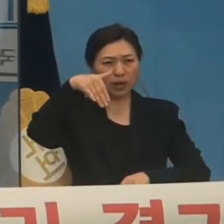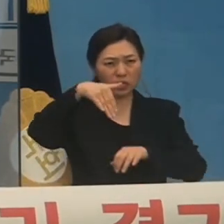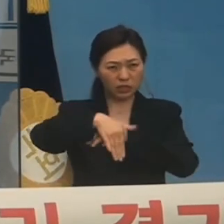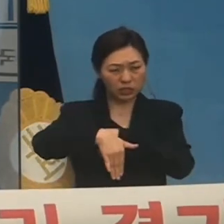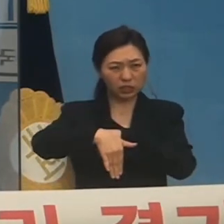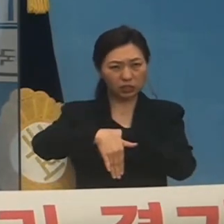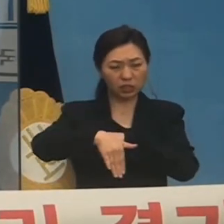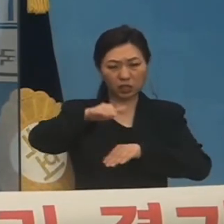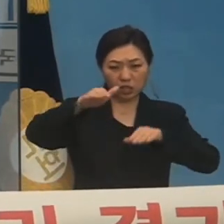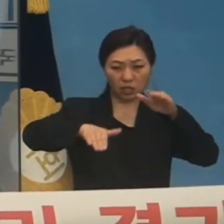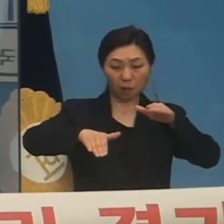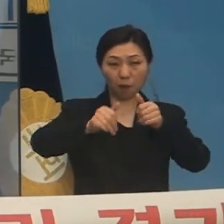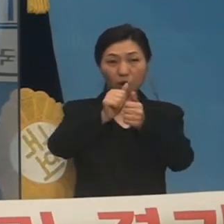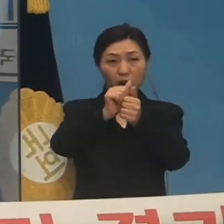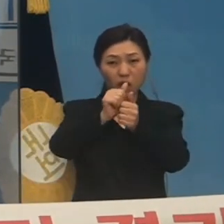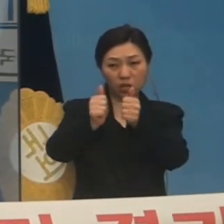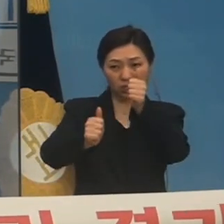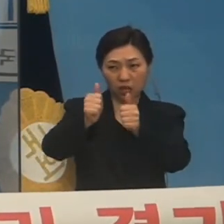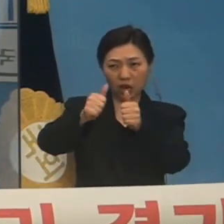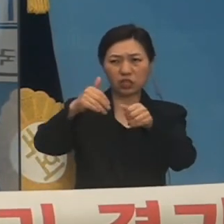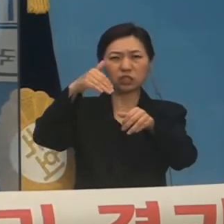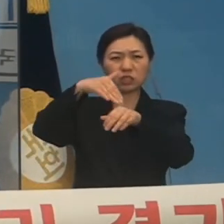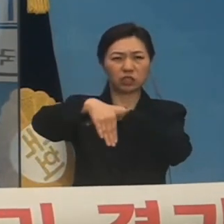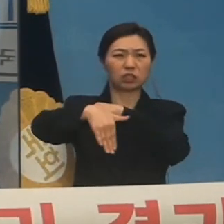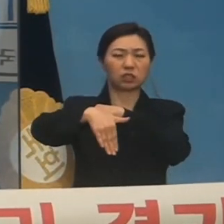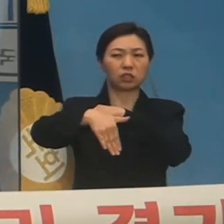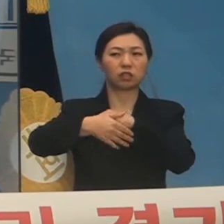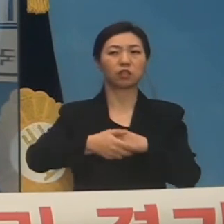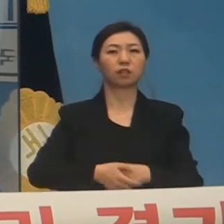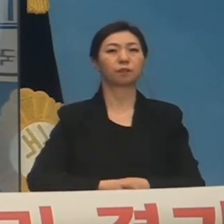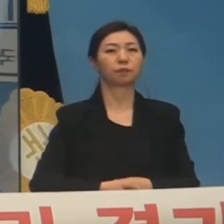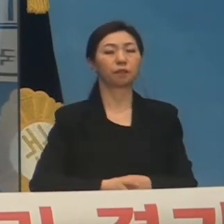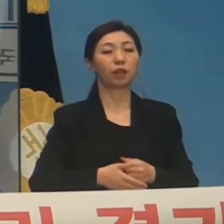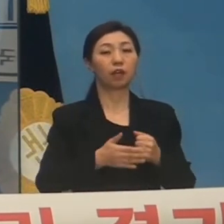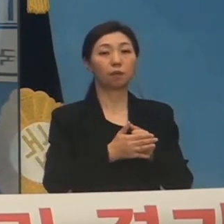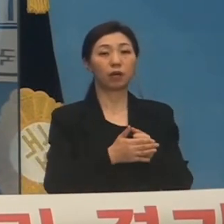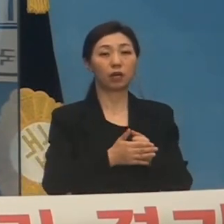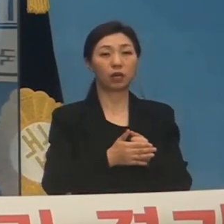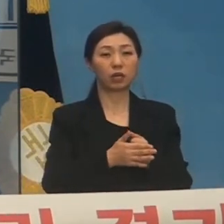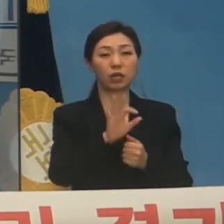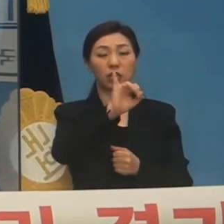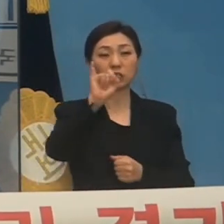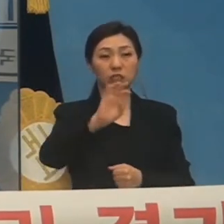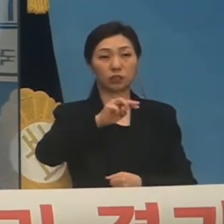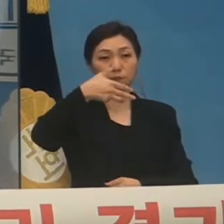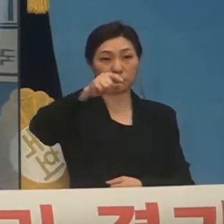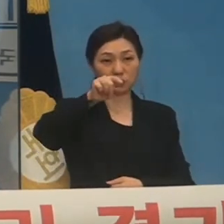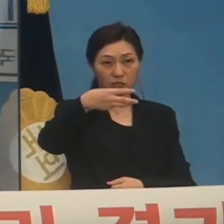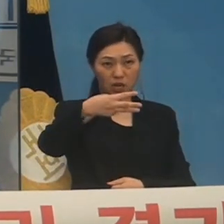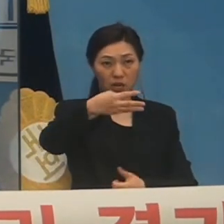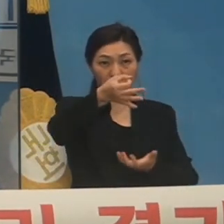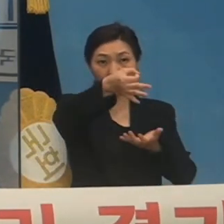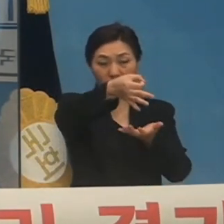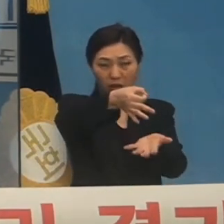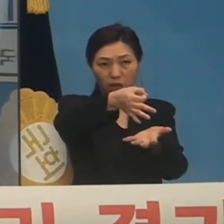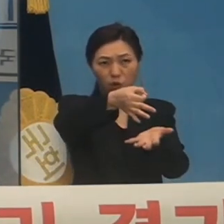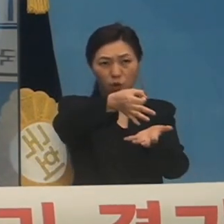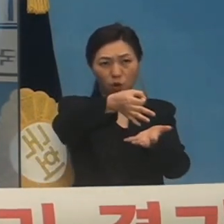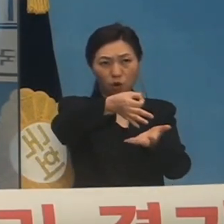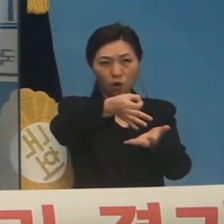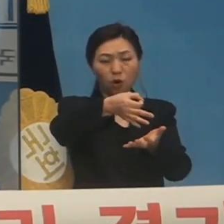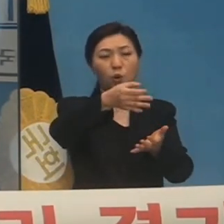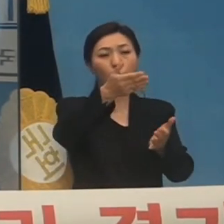이찰제라는 정체모를 방식으로 진행되기 때문입니다. 거기에 이찰 예정 가격까지도